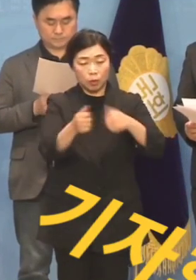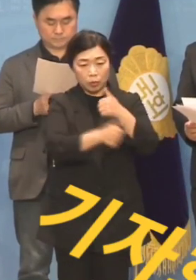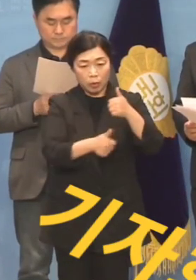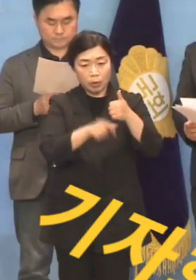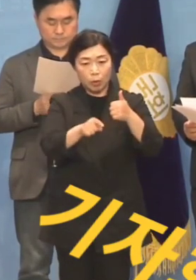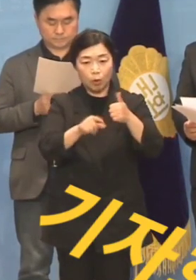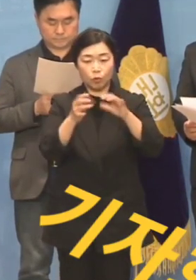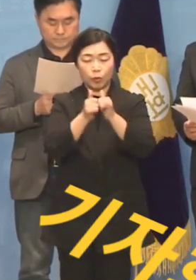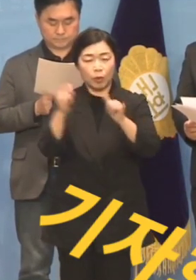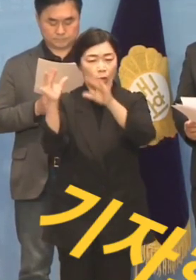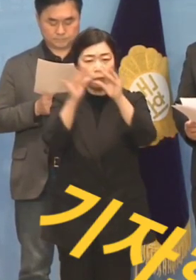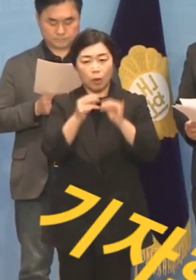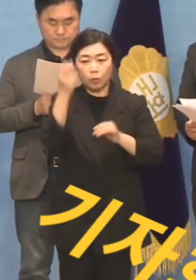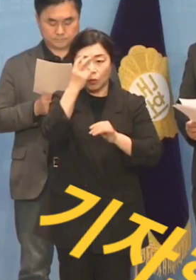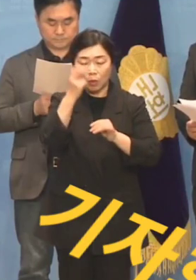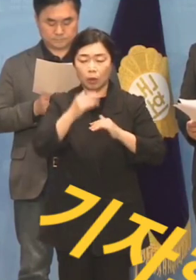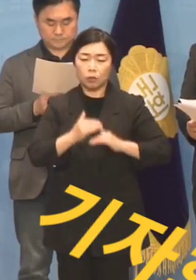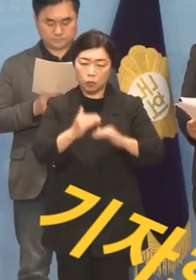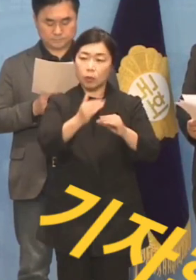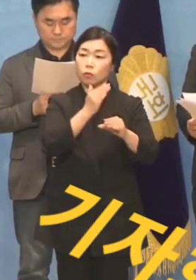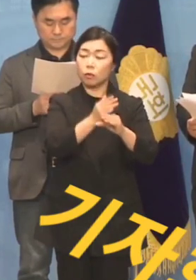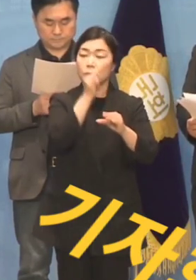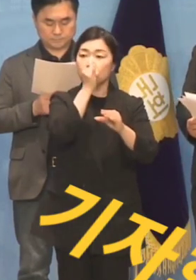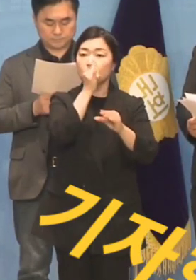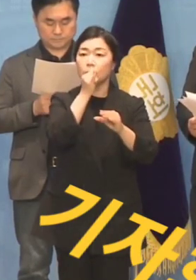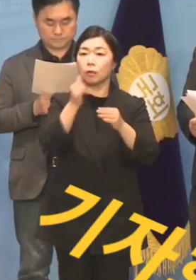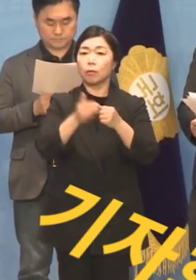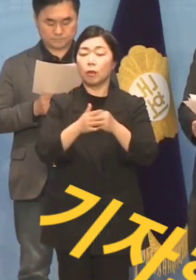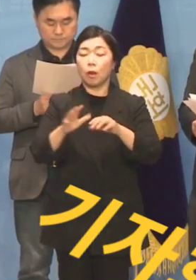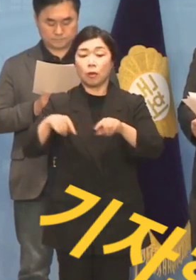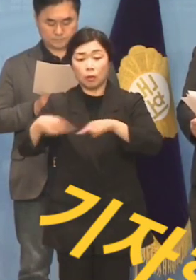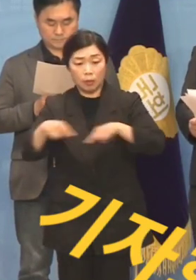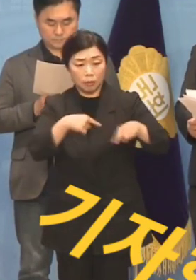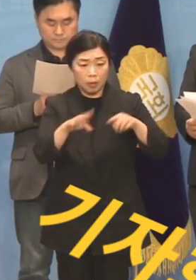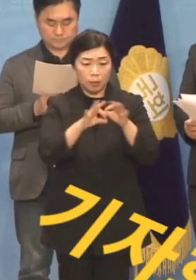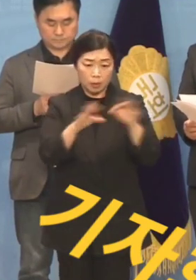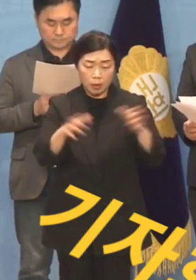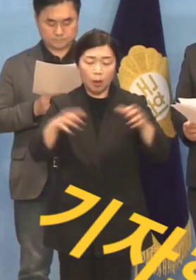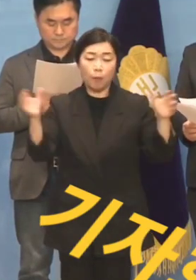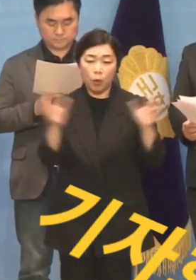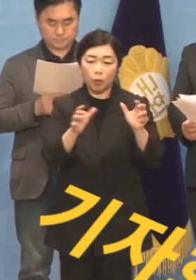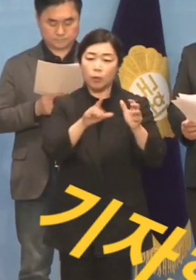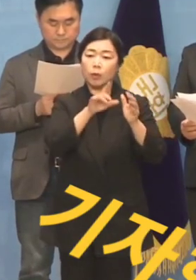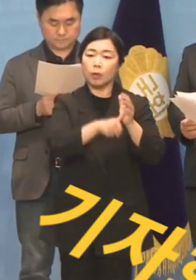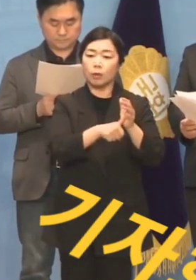현재 국민공론조사를 추진하고 있습니다만 초당적